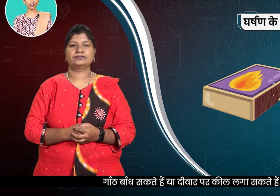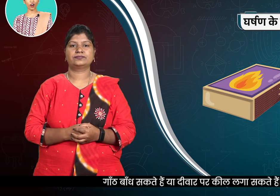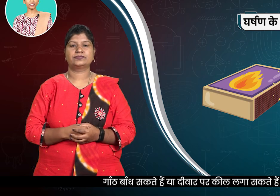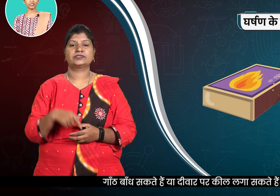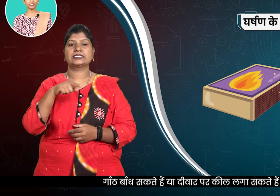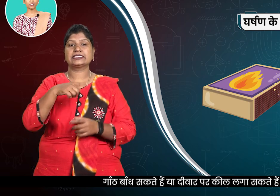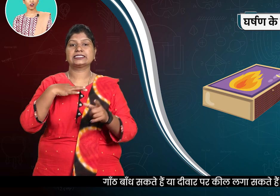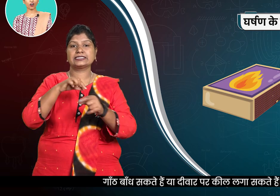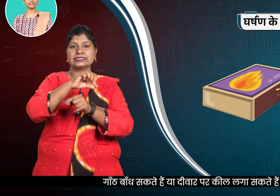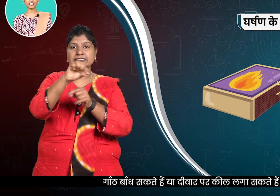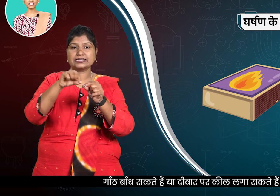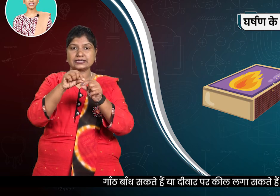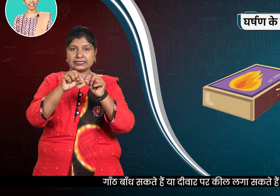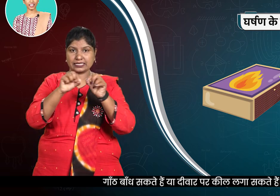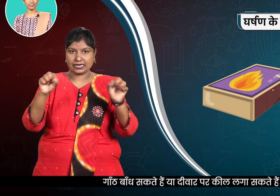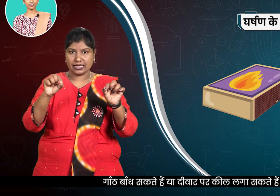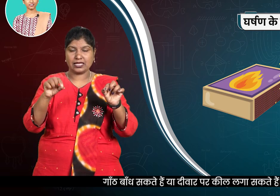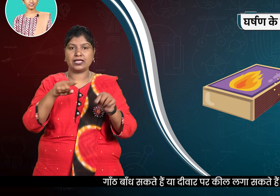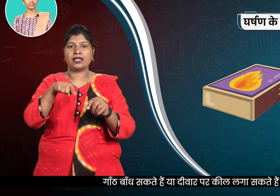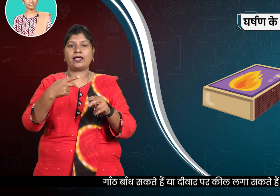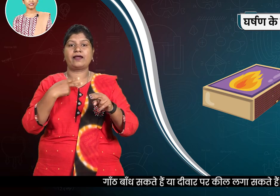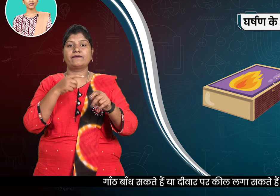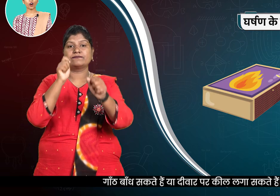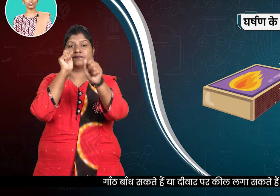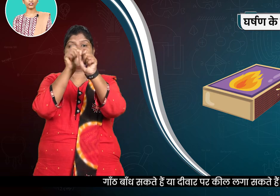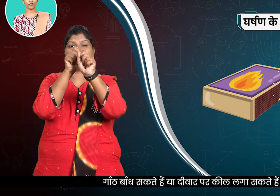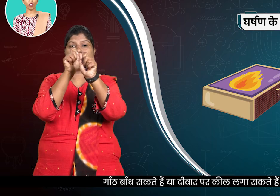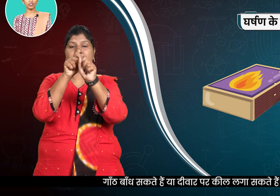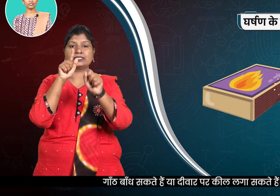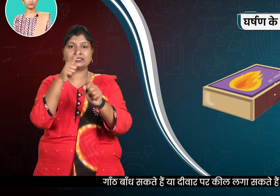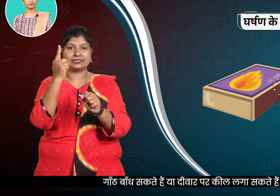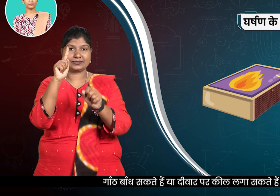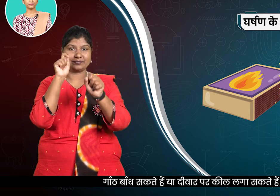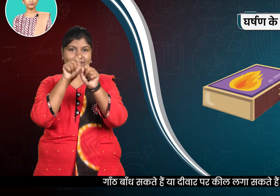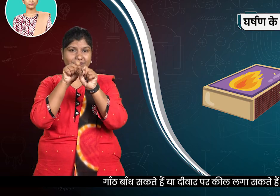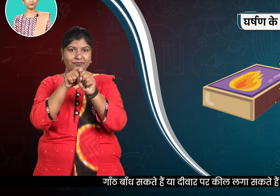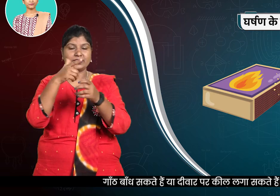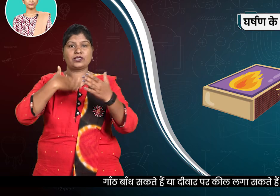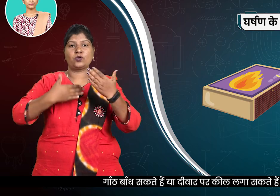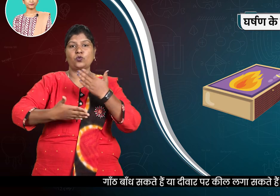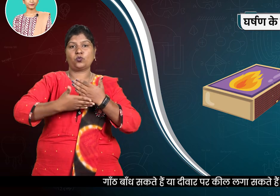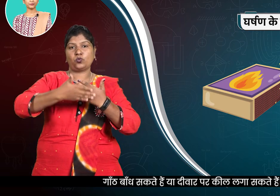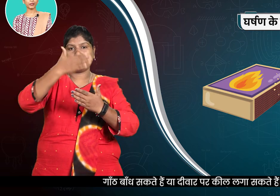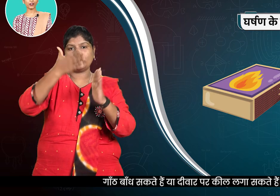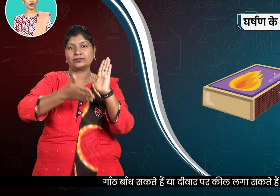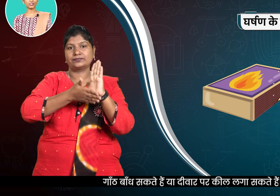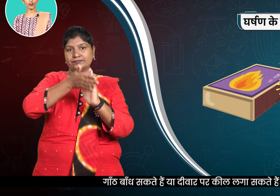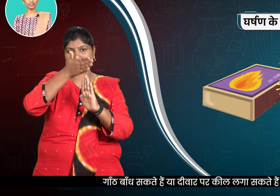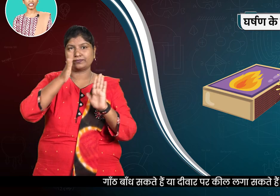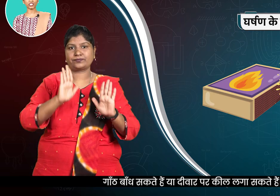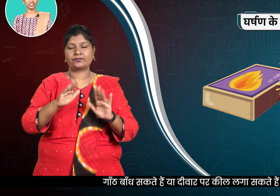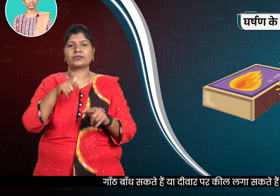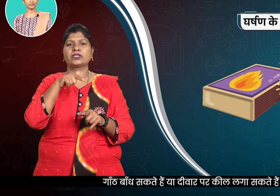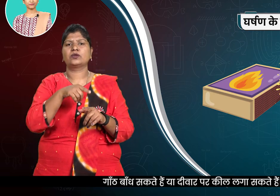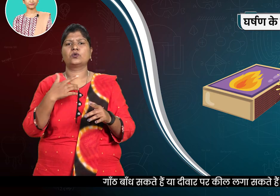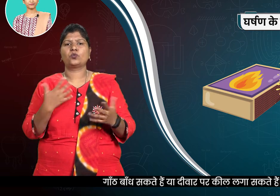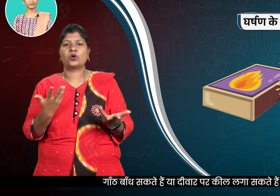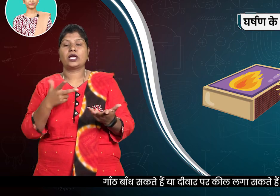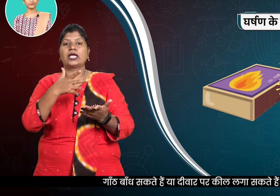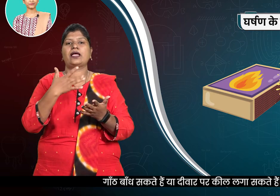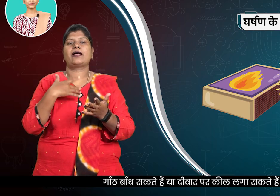गाट बान सकते है या दिवार पर किल लगा सकते है